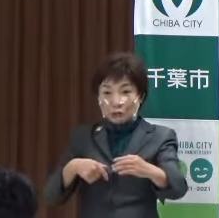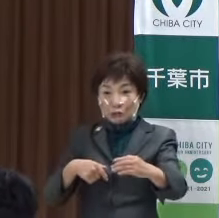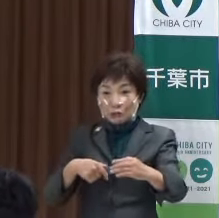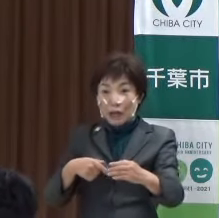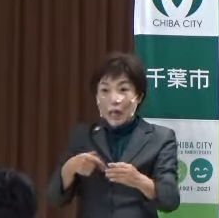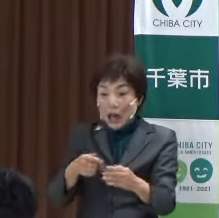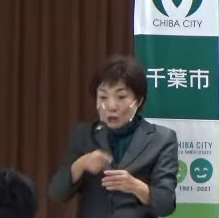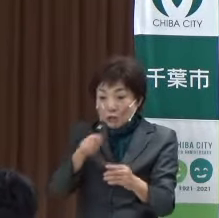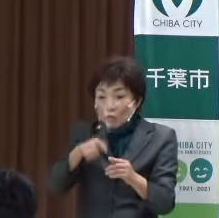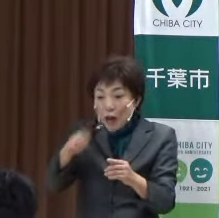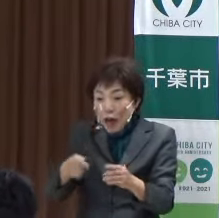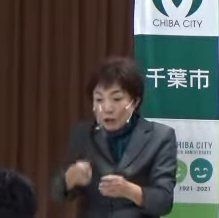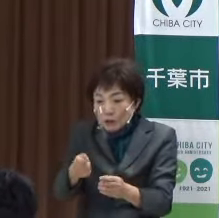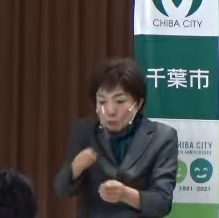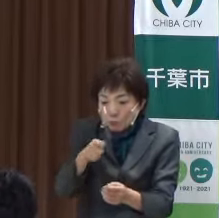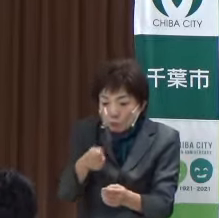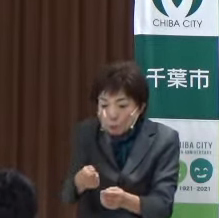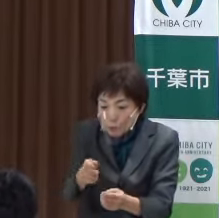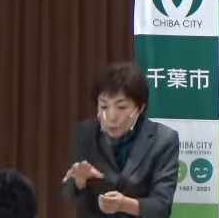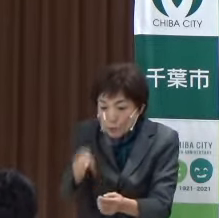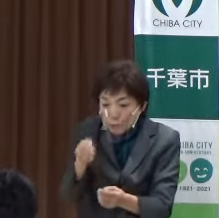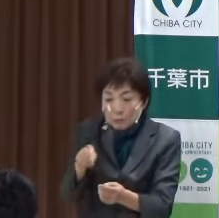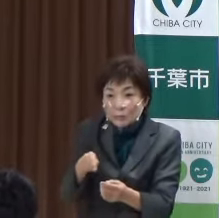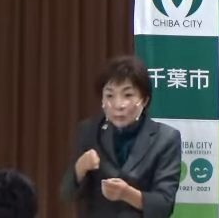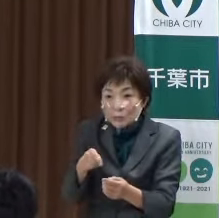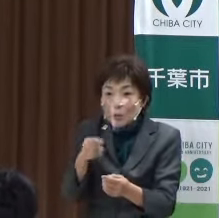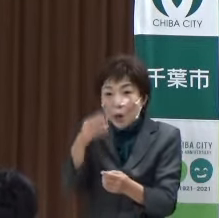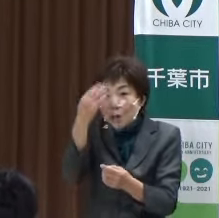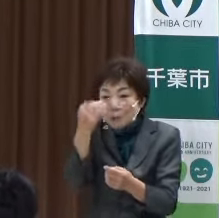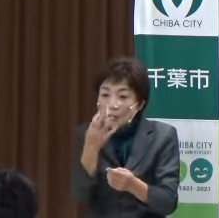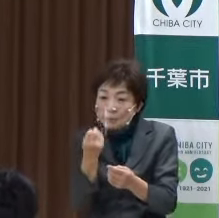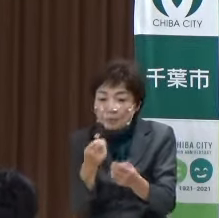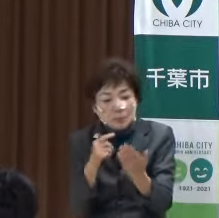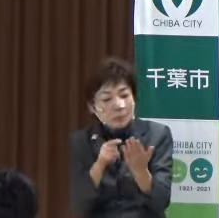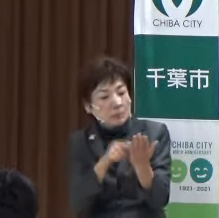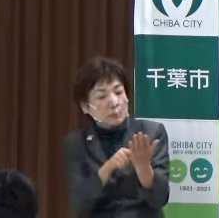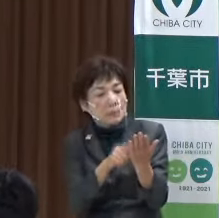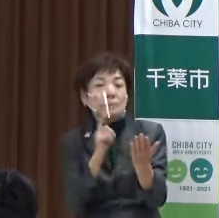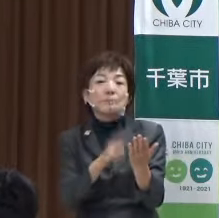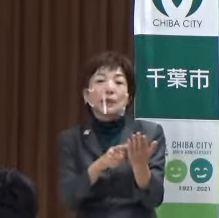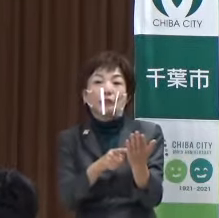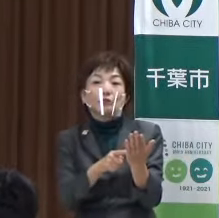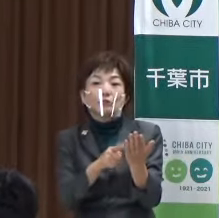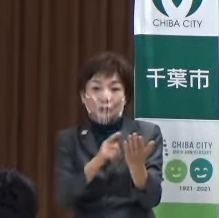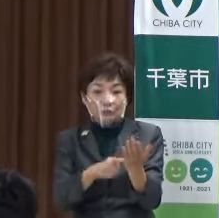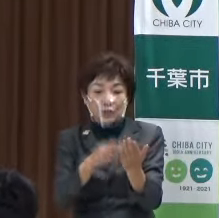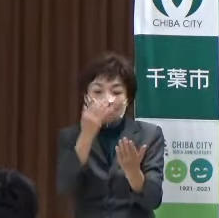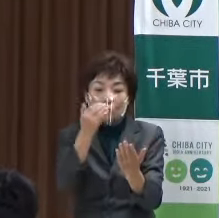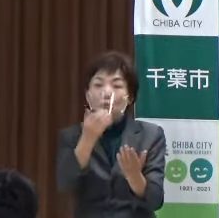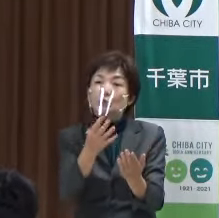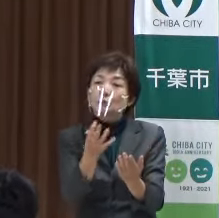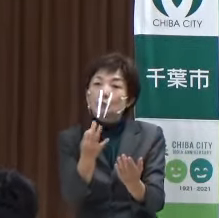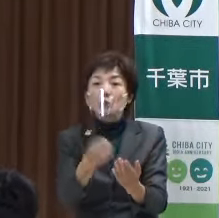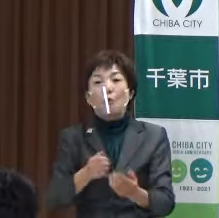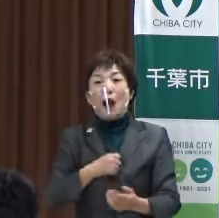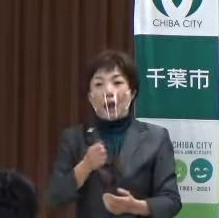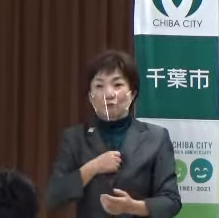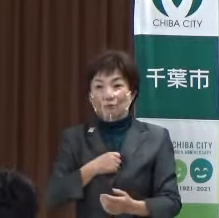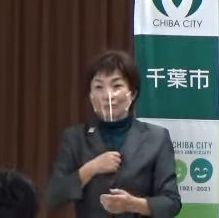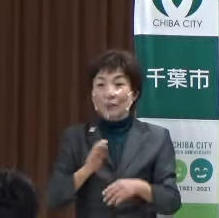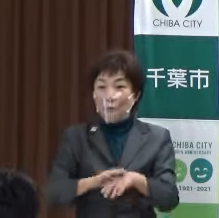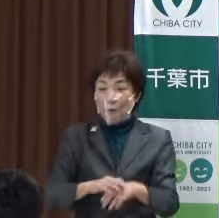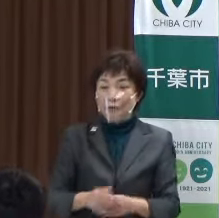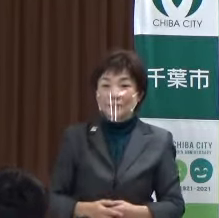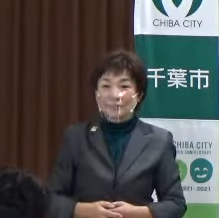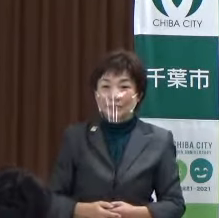コードから登録をしていただくことで、ご自分の呼び出し順が近づくと、メールまたは専用の LINE アカウントに合わせて通知をするという